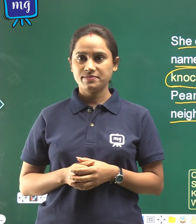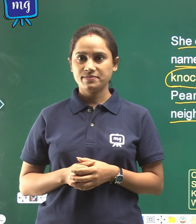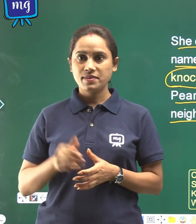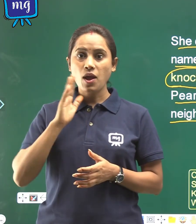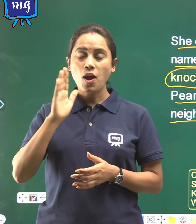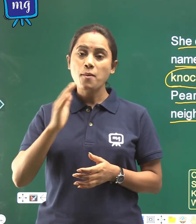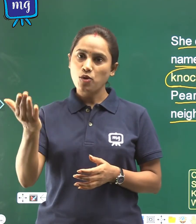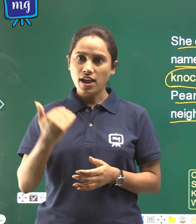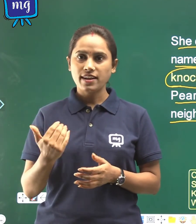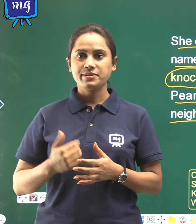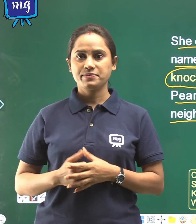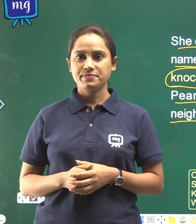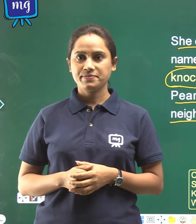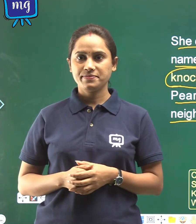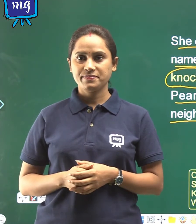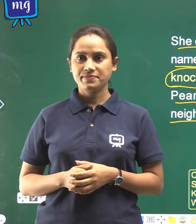बुलाना.